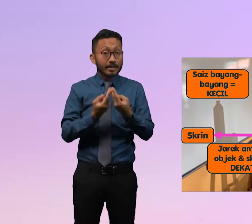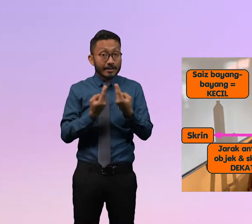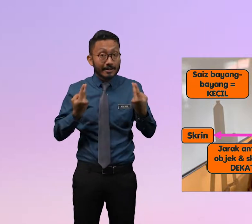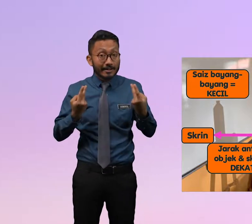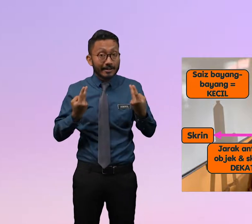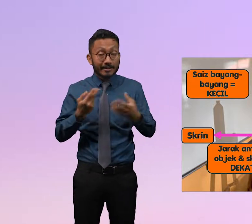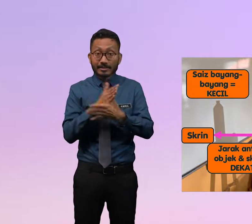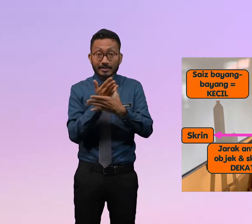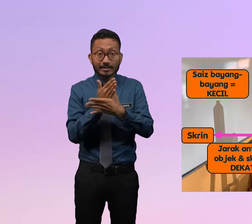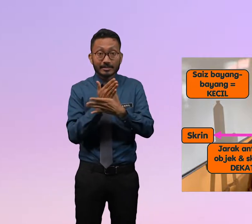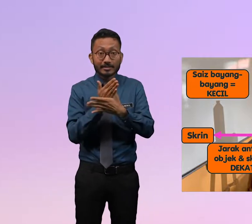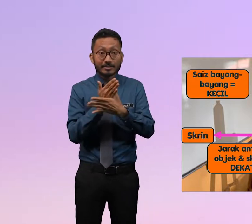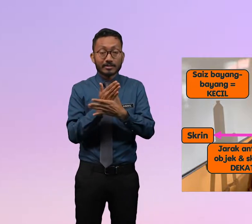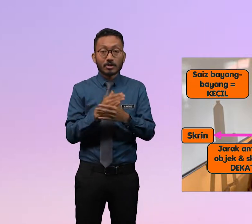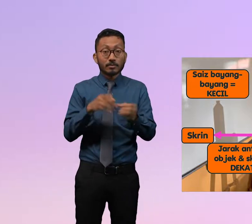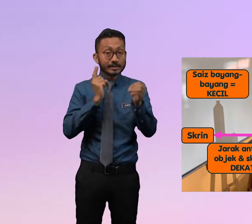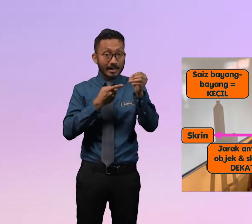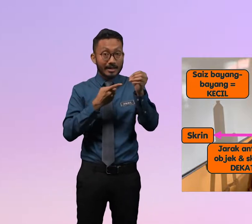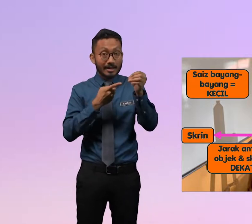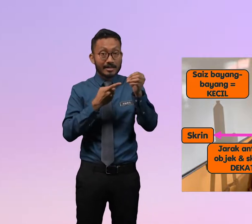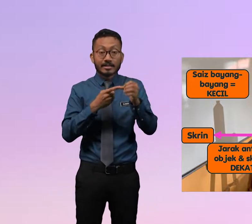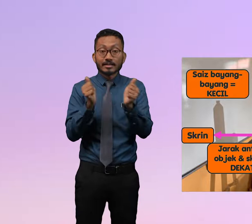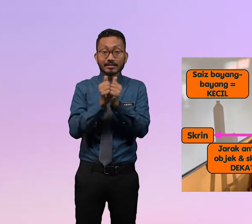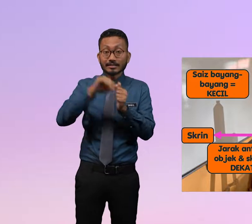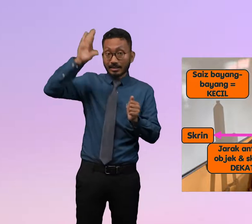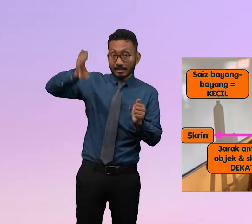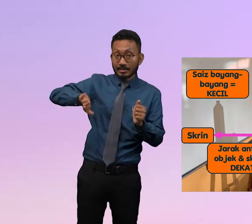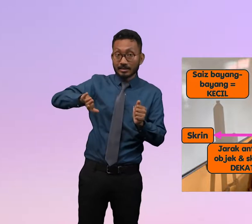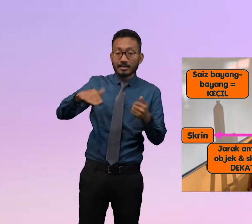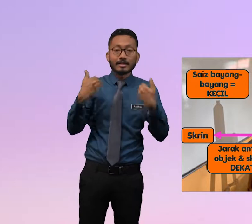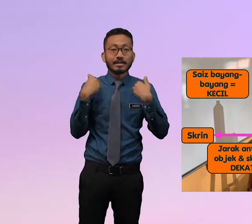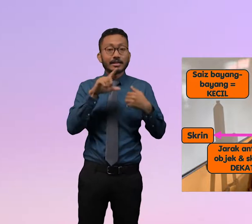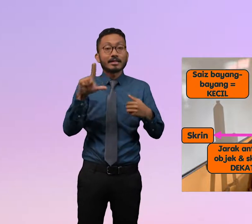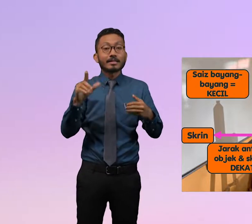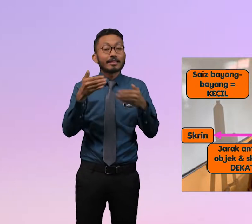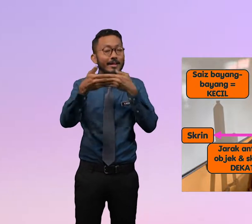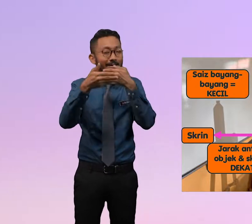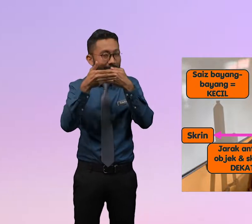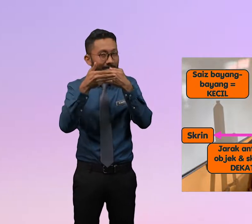Jolak antara objek dengan klip adalah dekat.